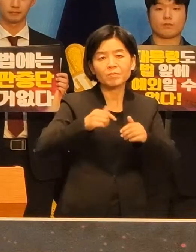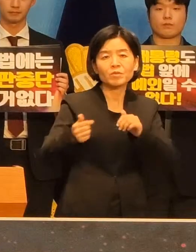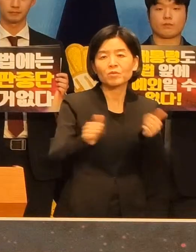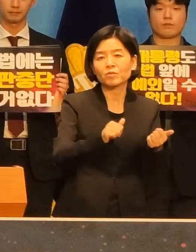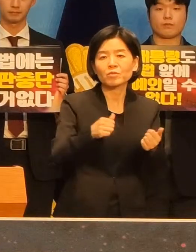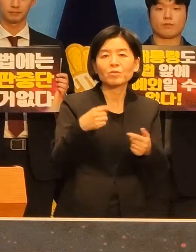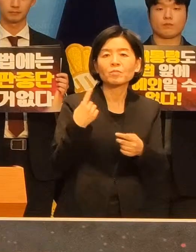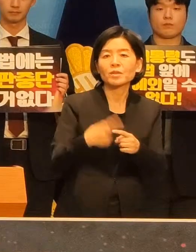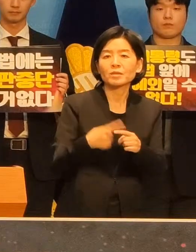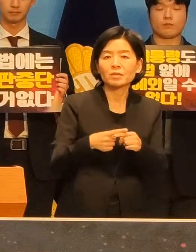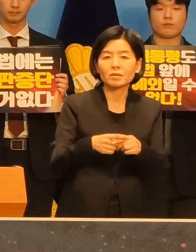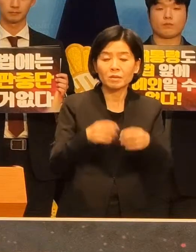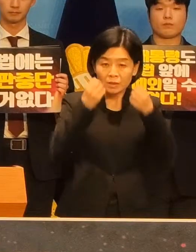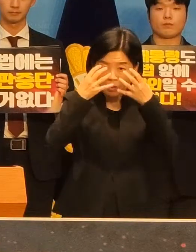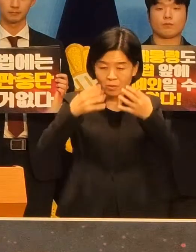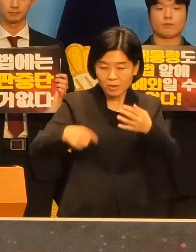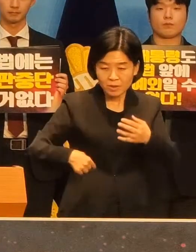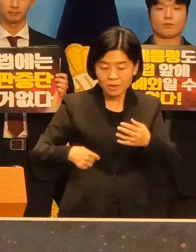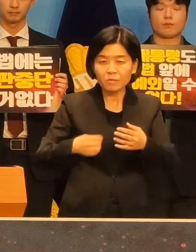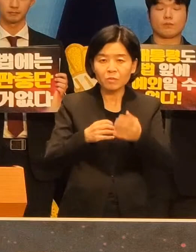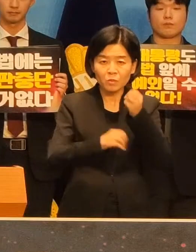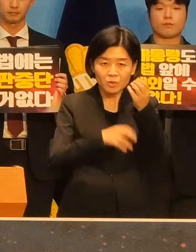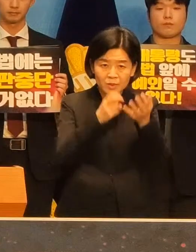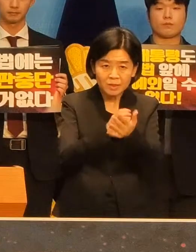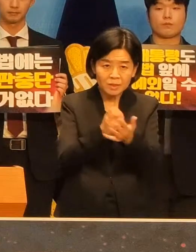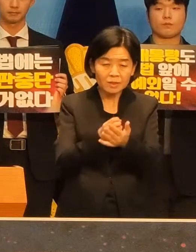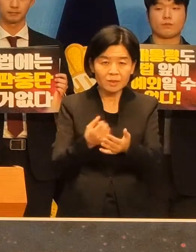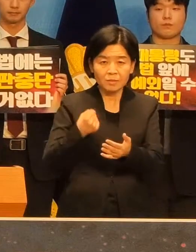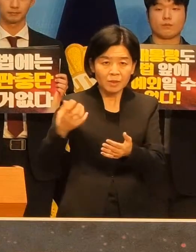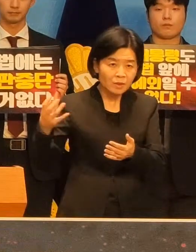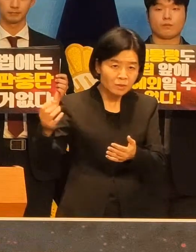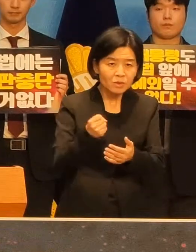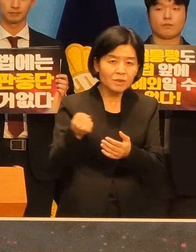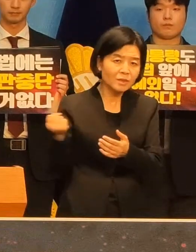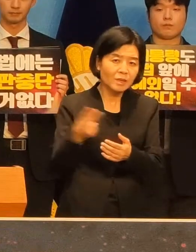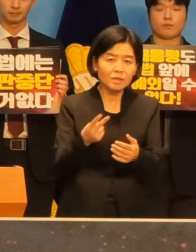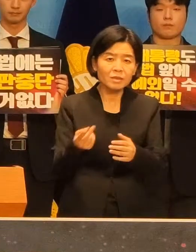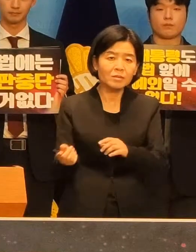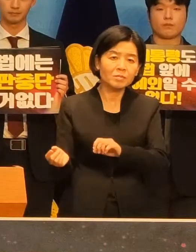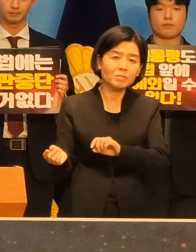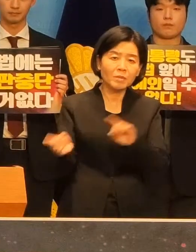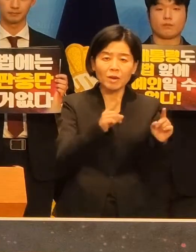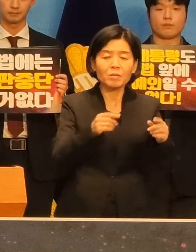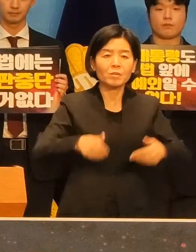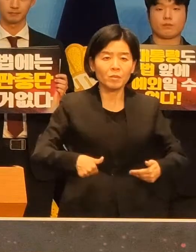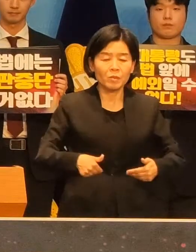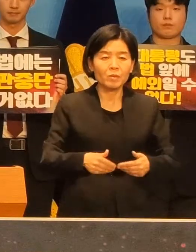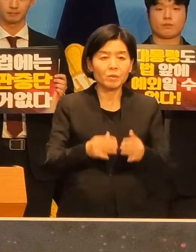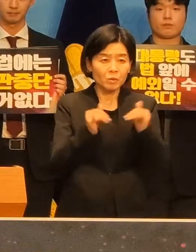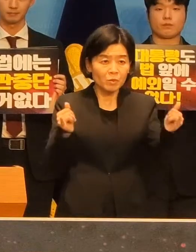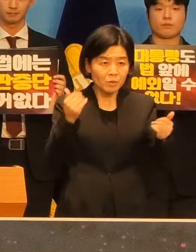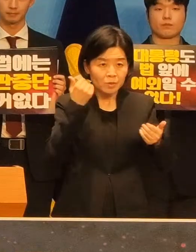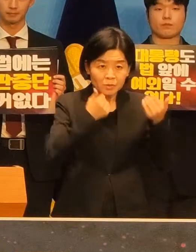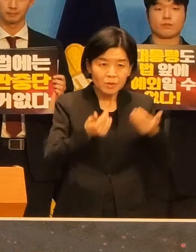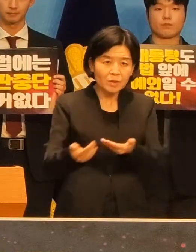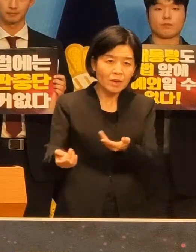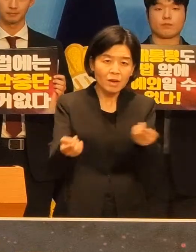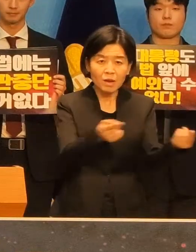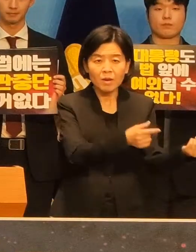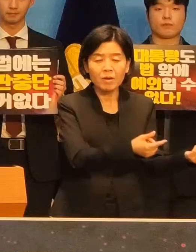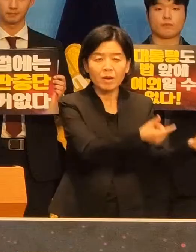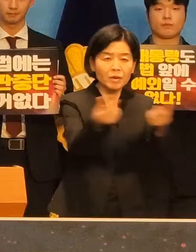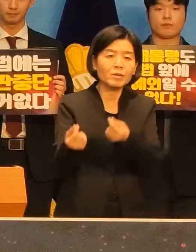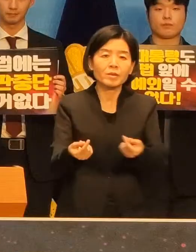그땐 새로운 양심과 원칙이 힘을 얻어 이 땅을 다시 세워야 할 것입니다. 많은 국민이 함께할 수 있도록 도와주십시오.